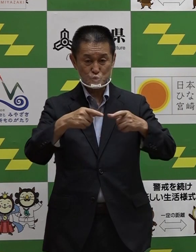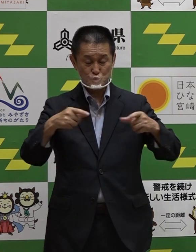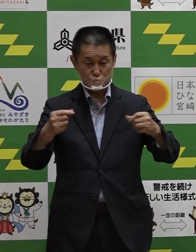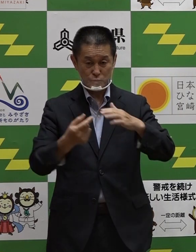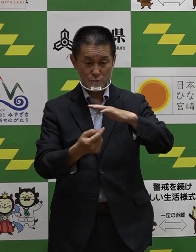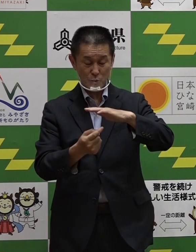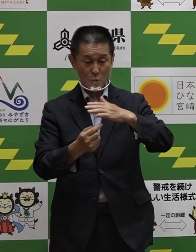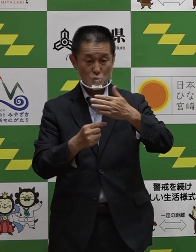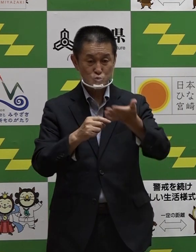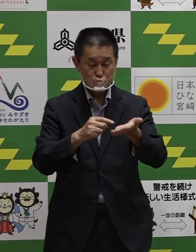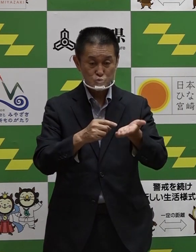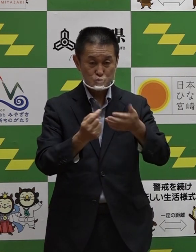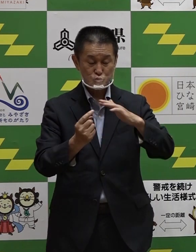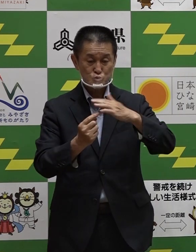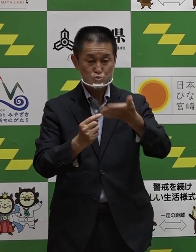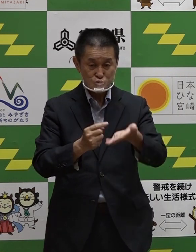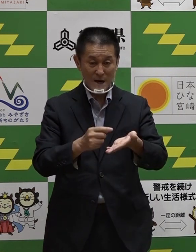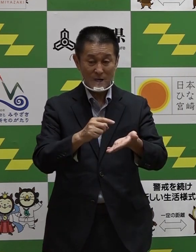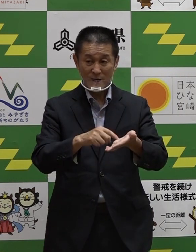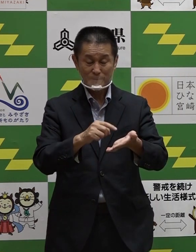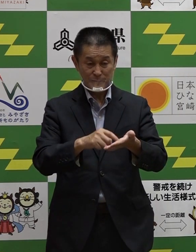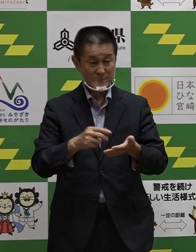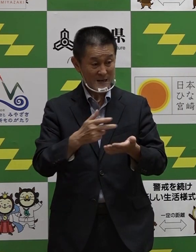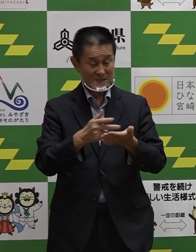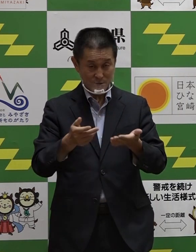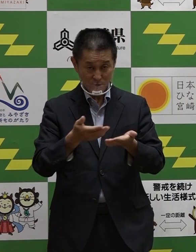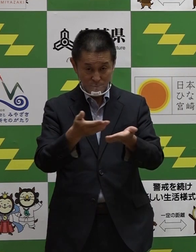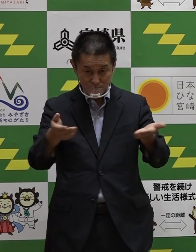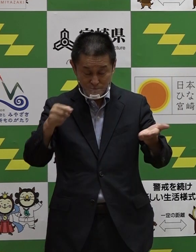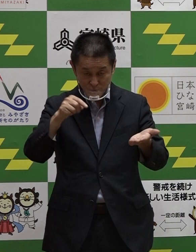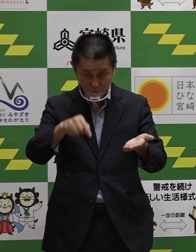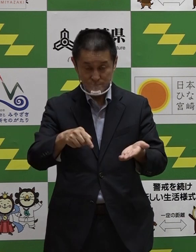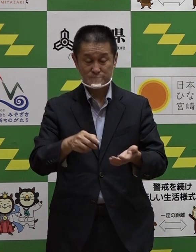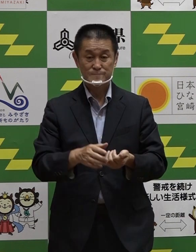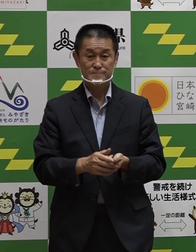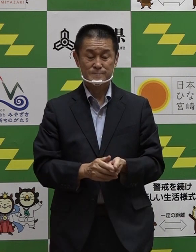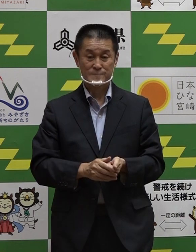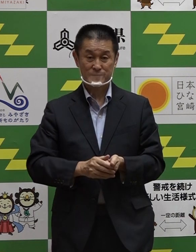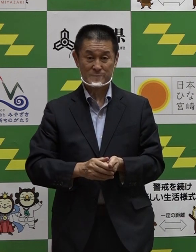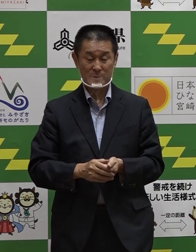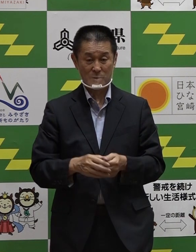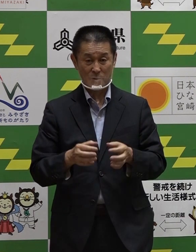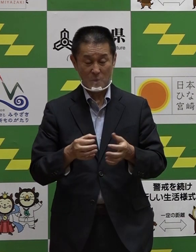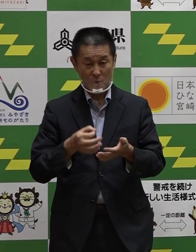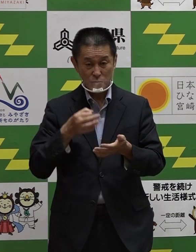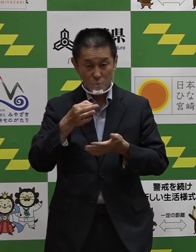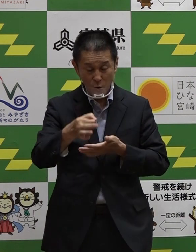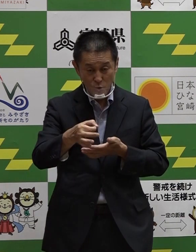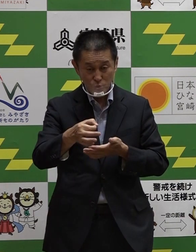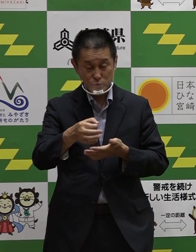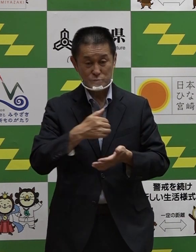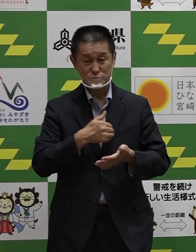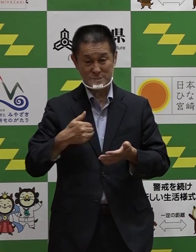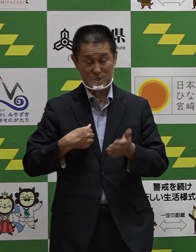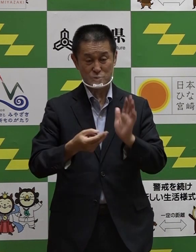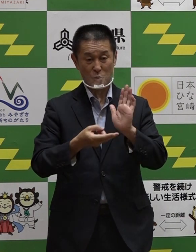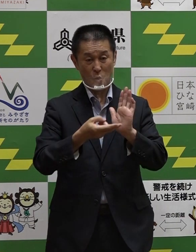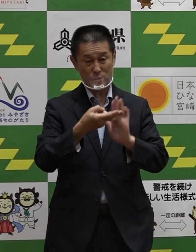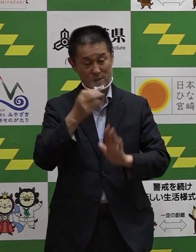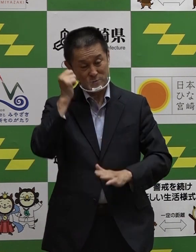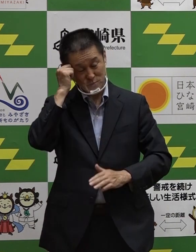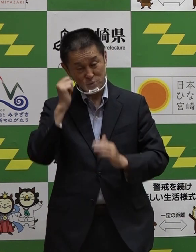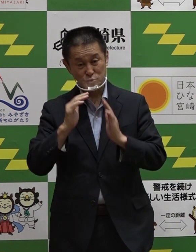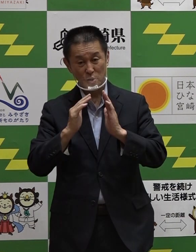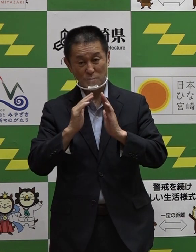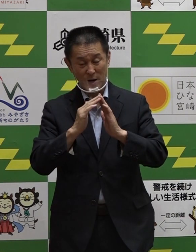面の方にですね、お手元に資料があるかと思うんですけれども、そちらの方に購入いただくホテル旅館さんの座